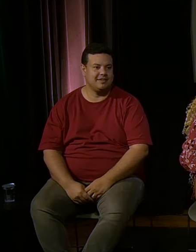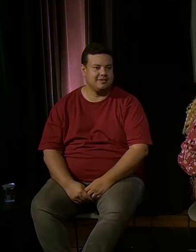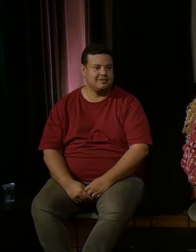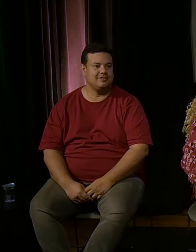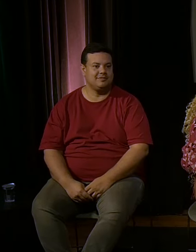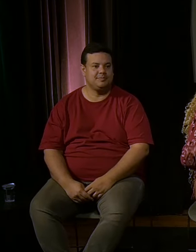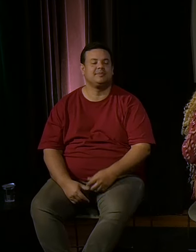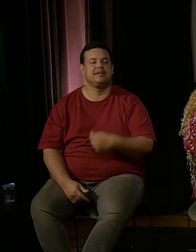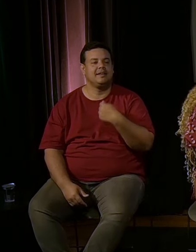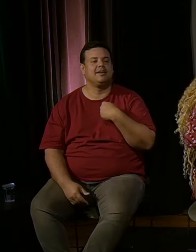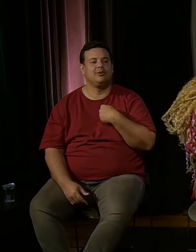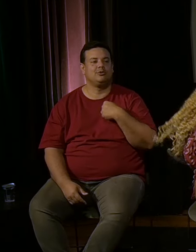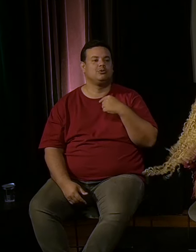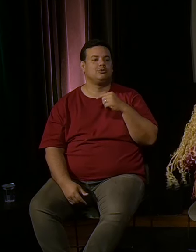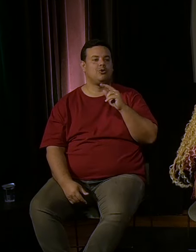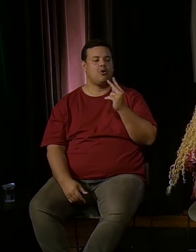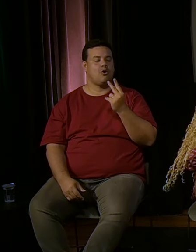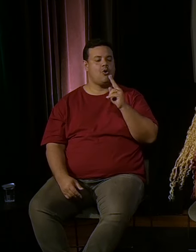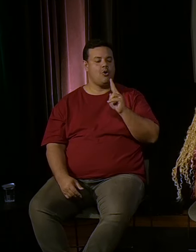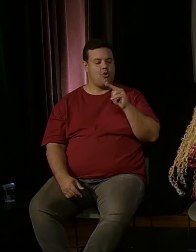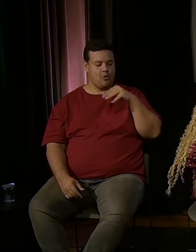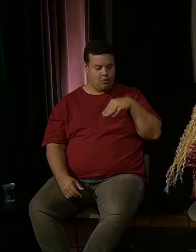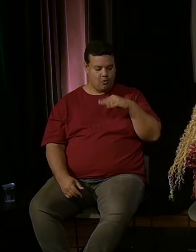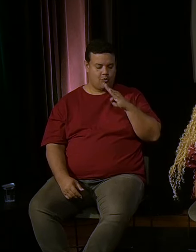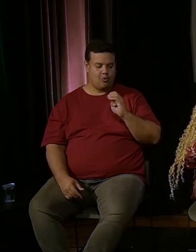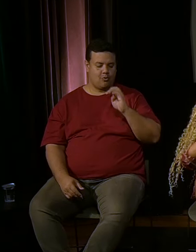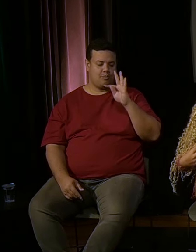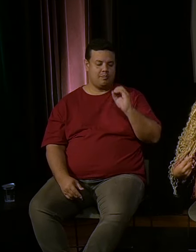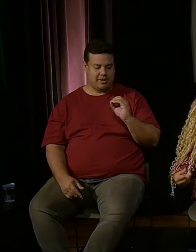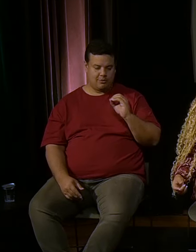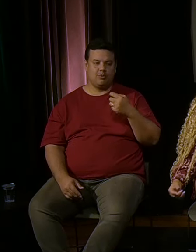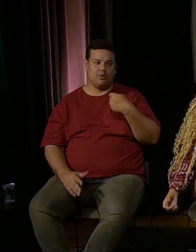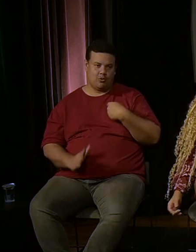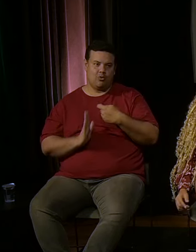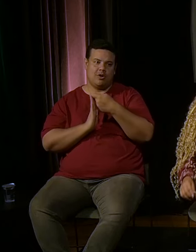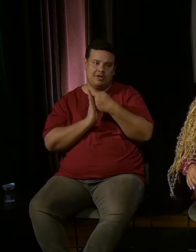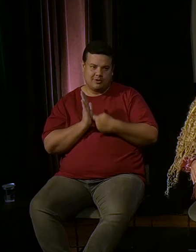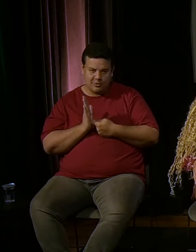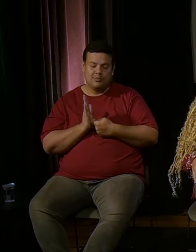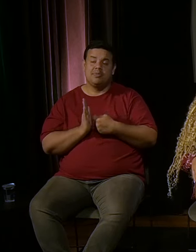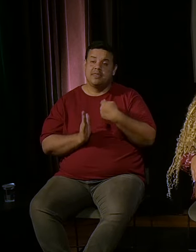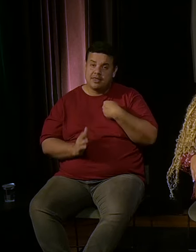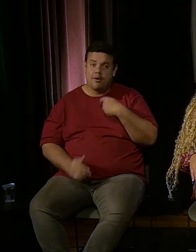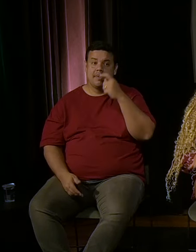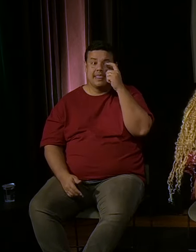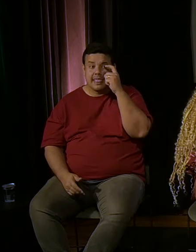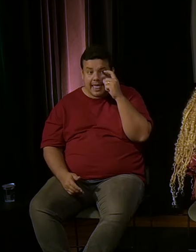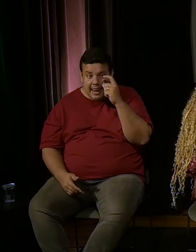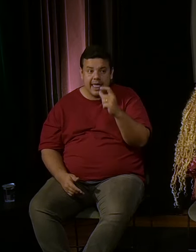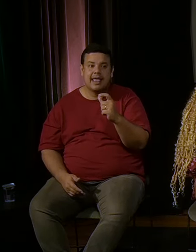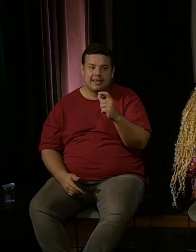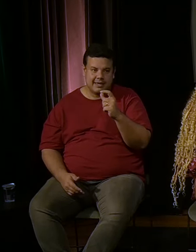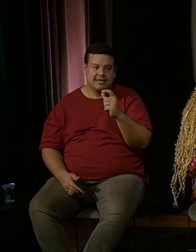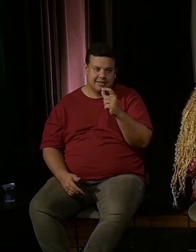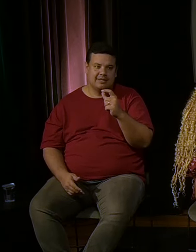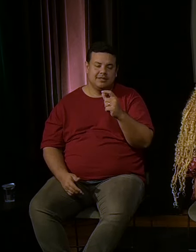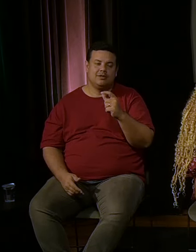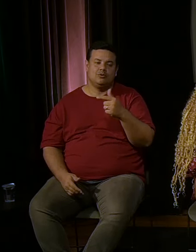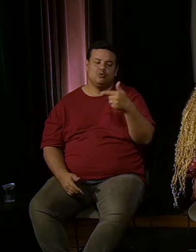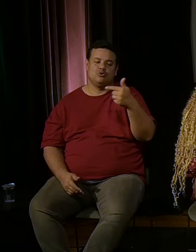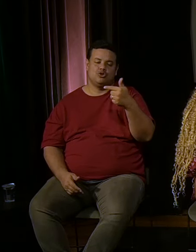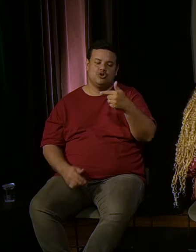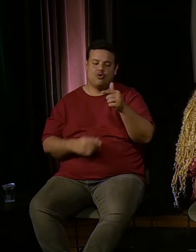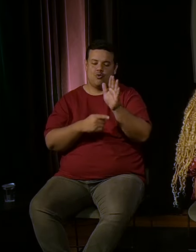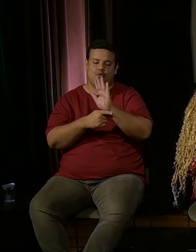Eu sou Humberto Devuono, sou escritor, e me interessa muito, no momento do corte do segundo filme